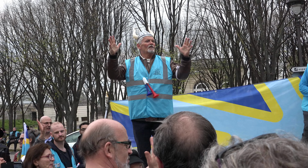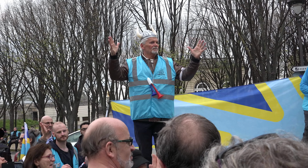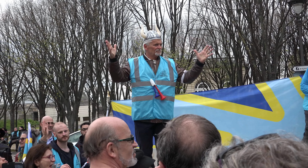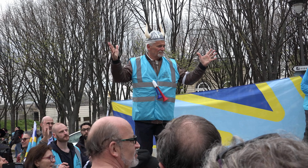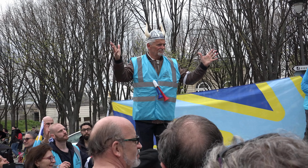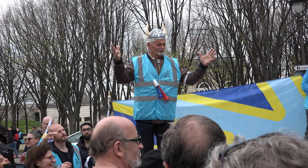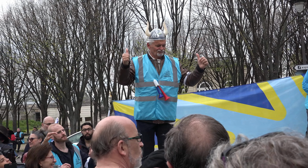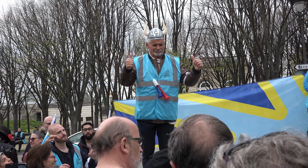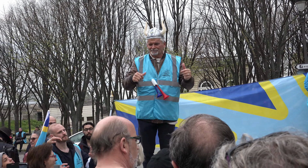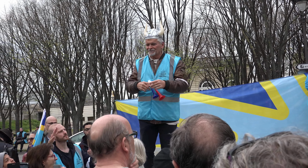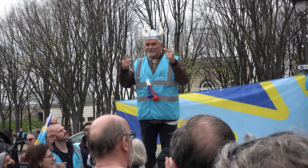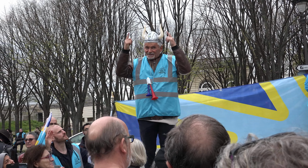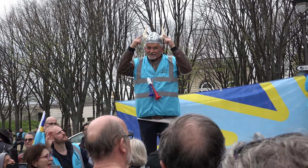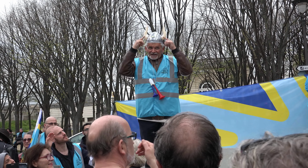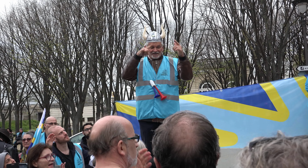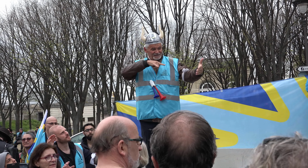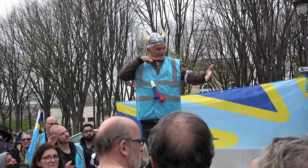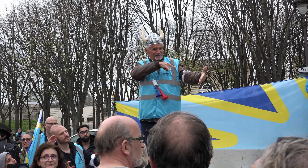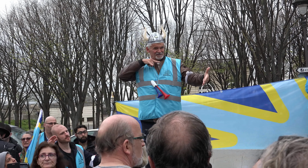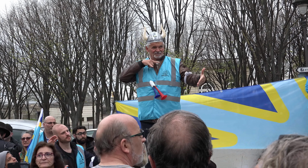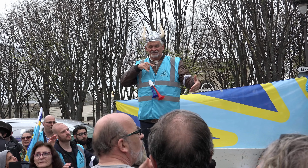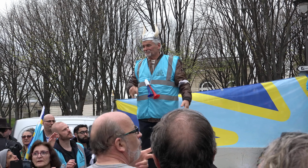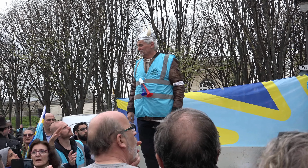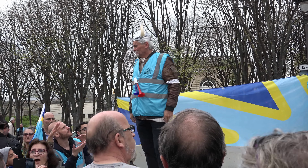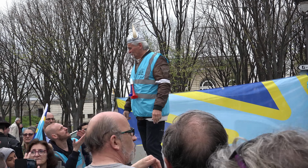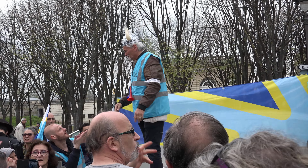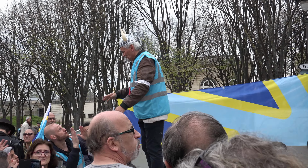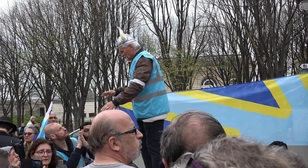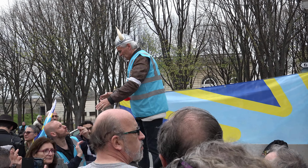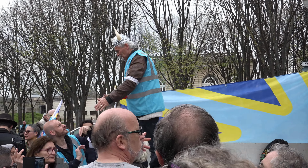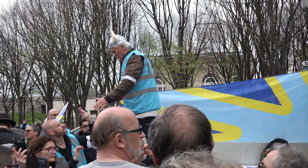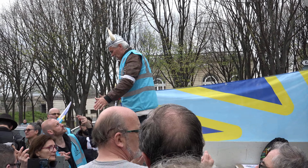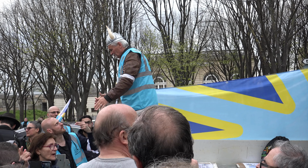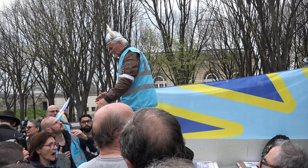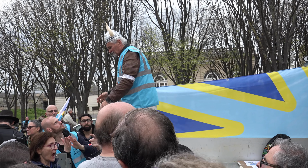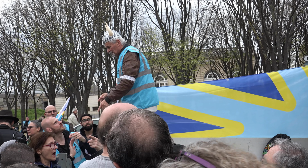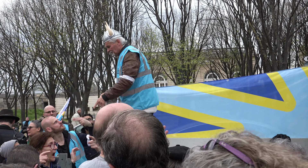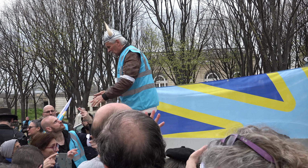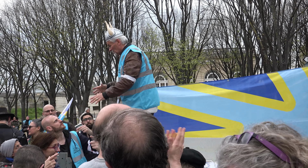correcte et qu'il puisse, comme on le fait déjà pour le sous-titrage.